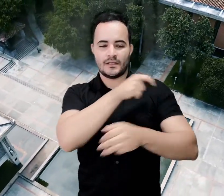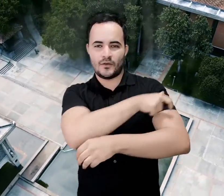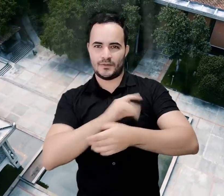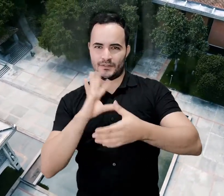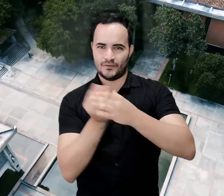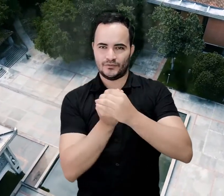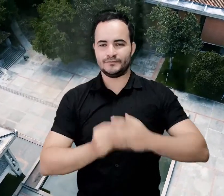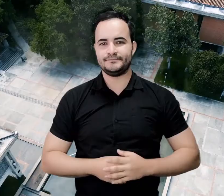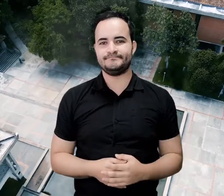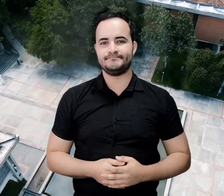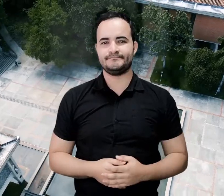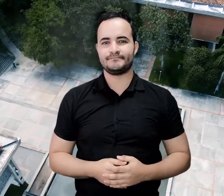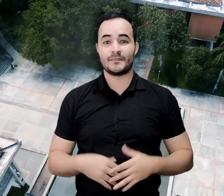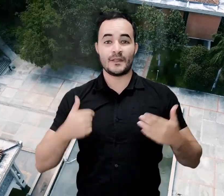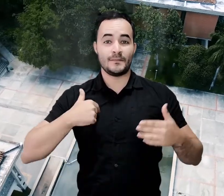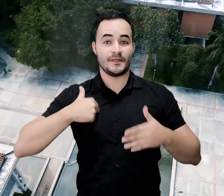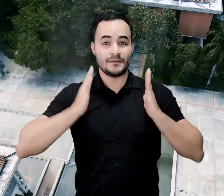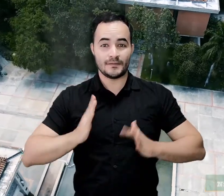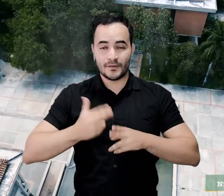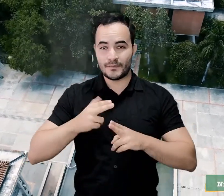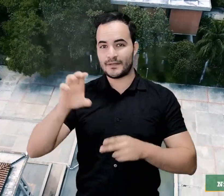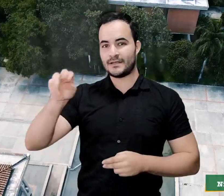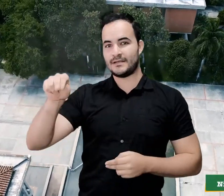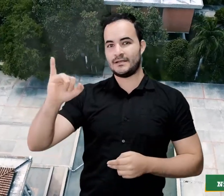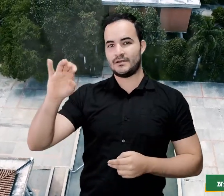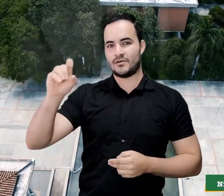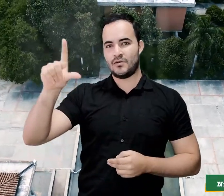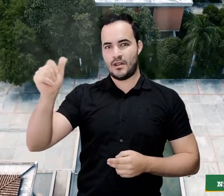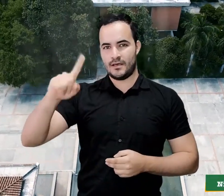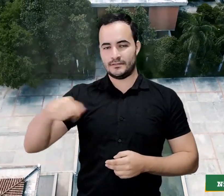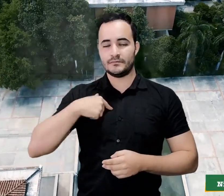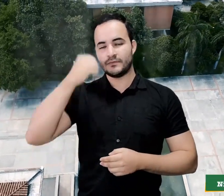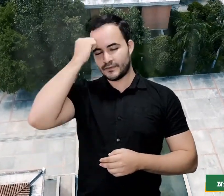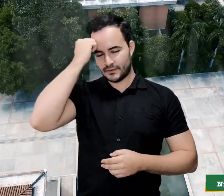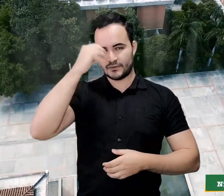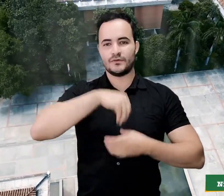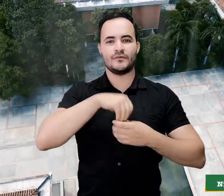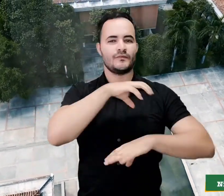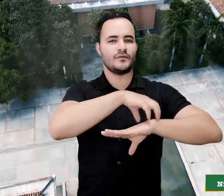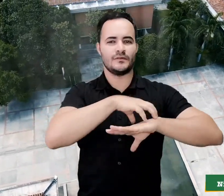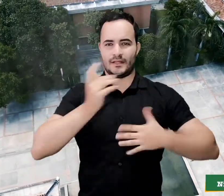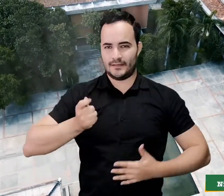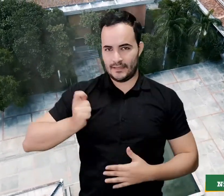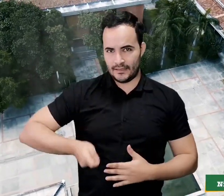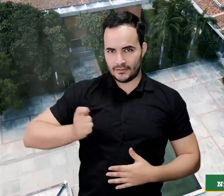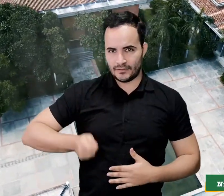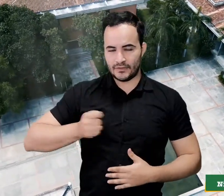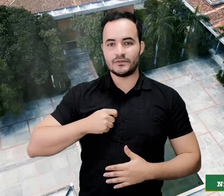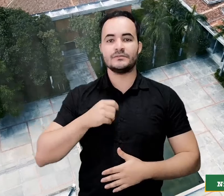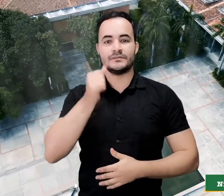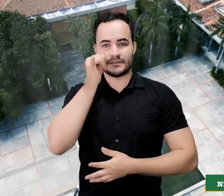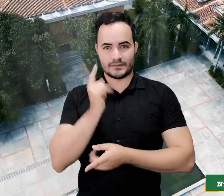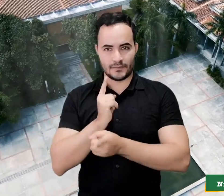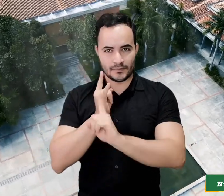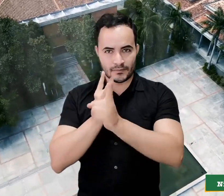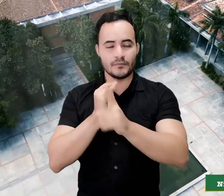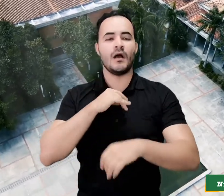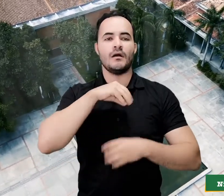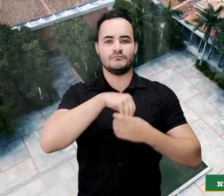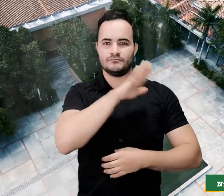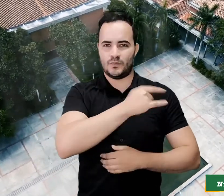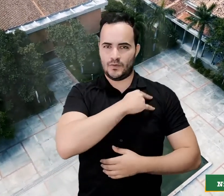Mi nombre es Nicolás Ceballos, profesor de la Facultad de Derecho y Ciencias Políticas de la Universidad de